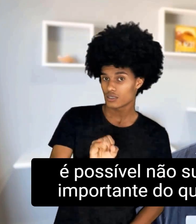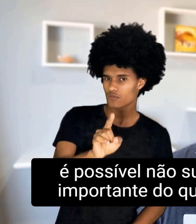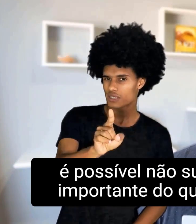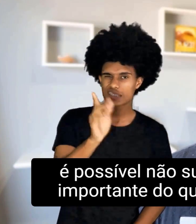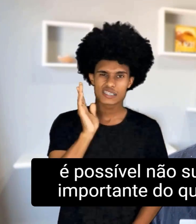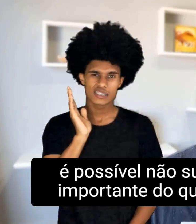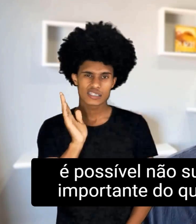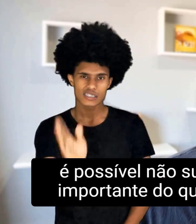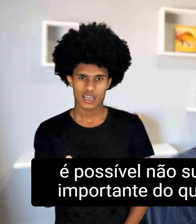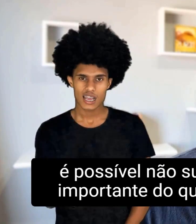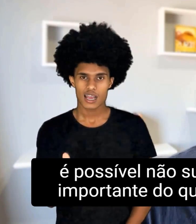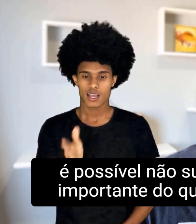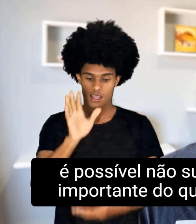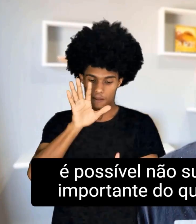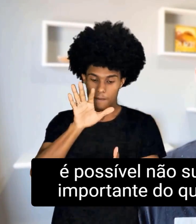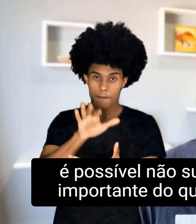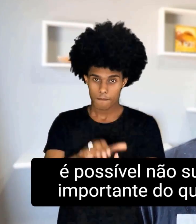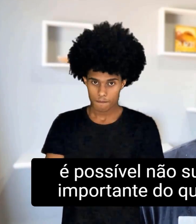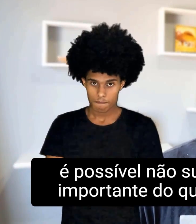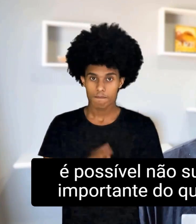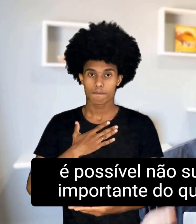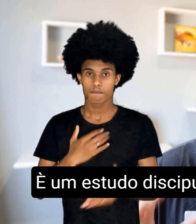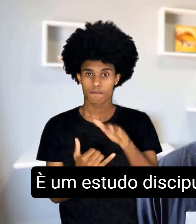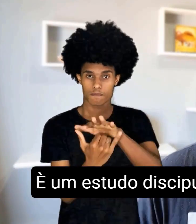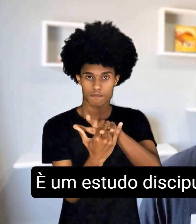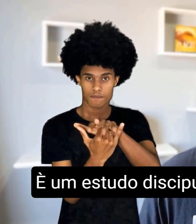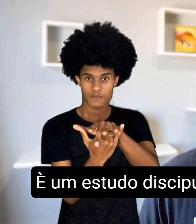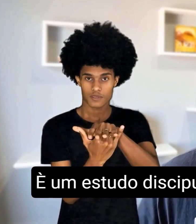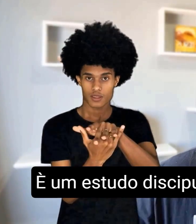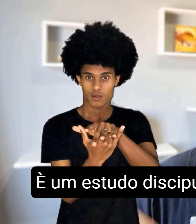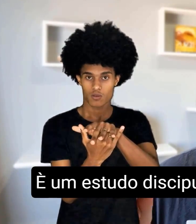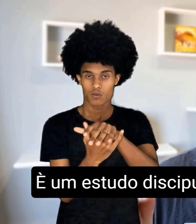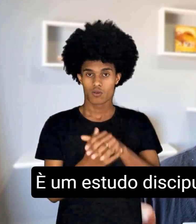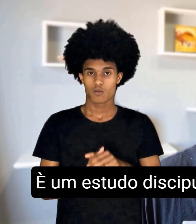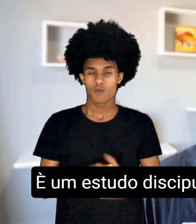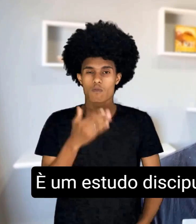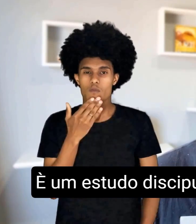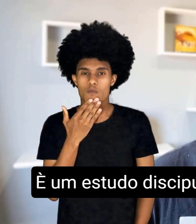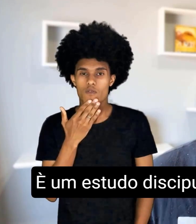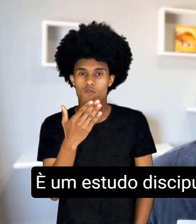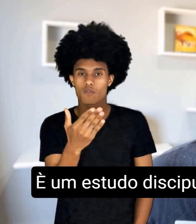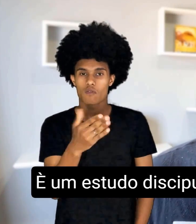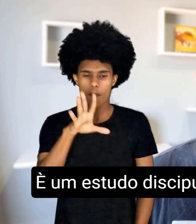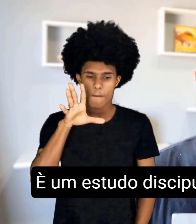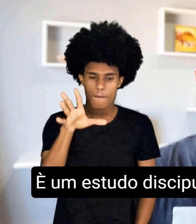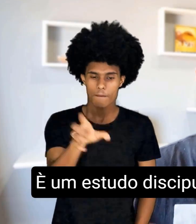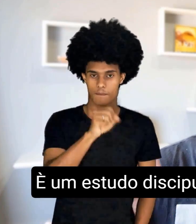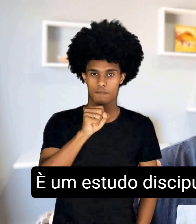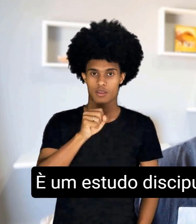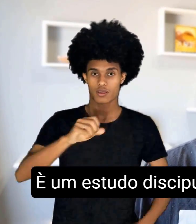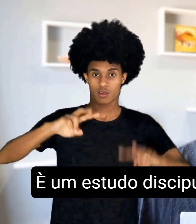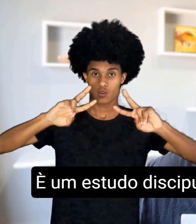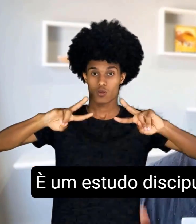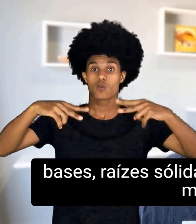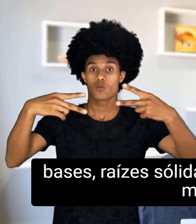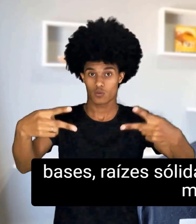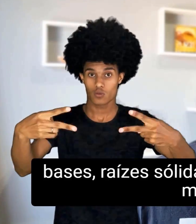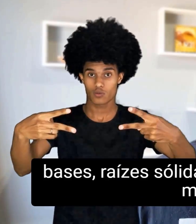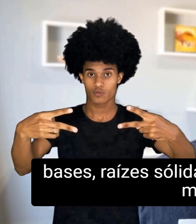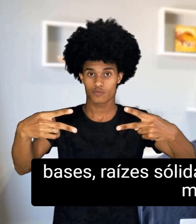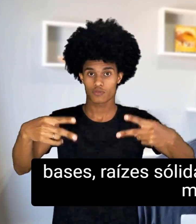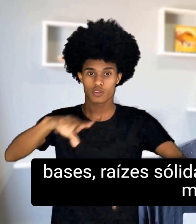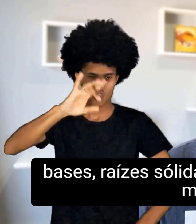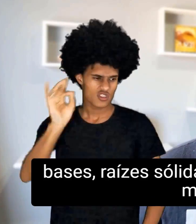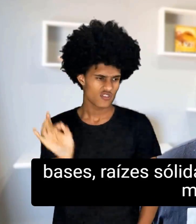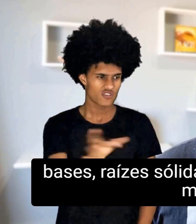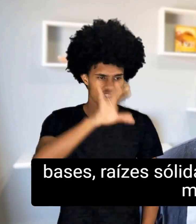tentações. Mais importante do que um estudo escatológico é um estudo discipulador, para que a gente tenha bases,